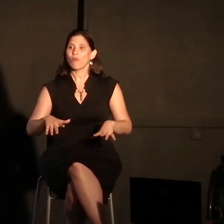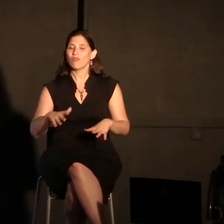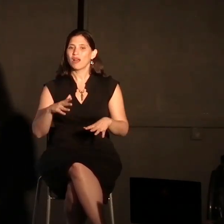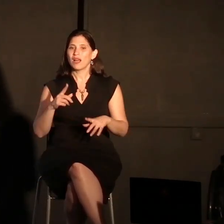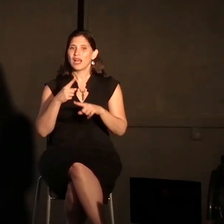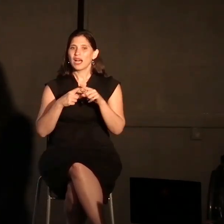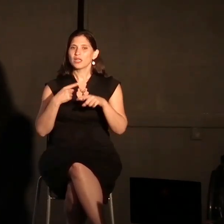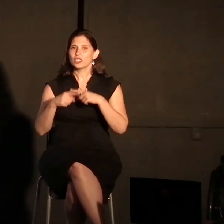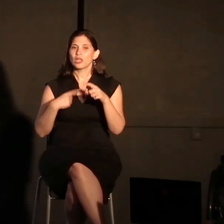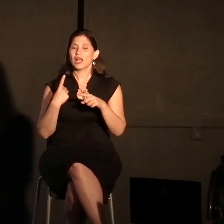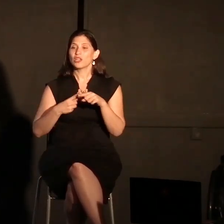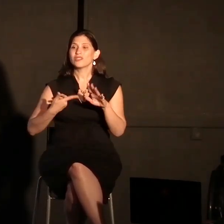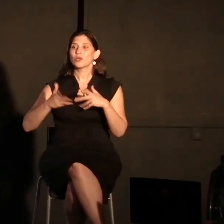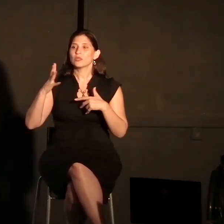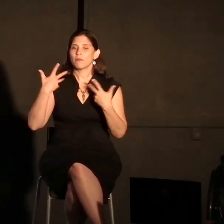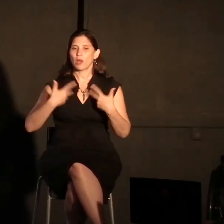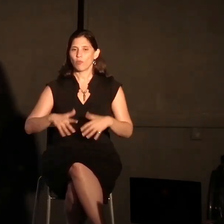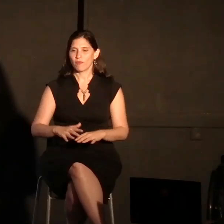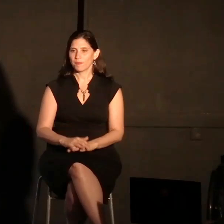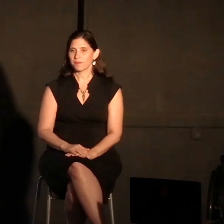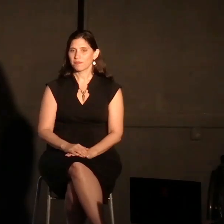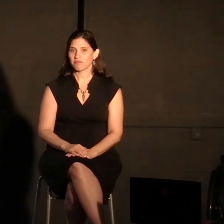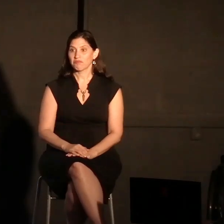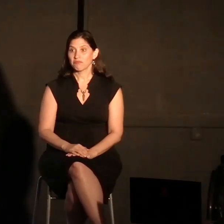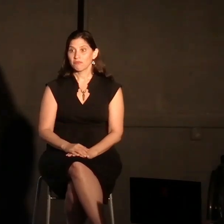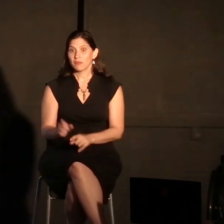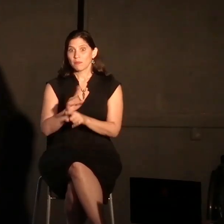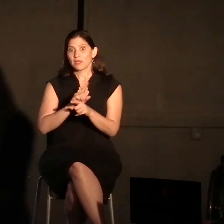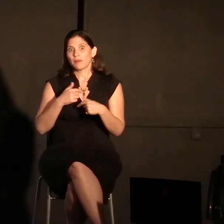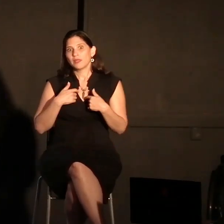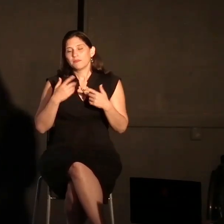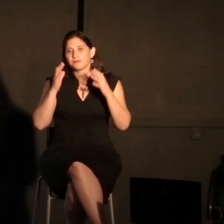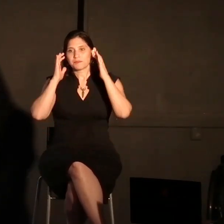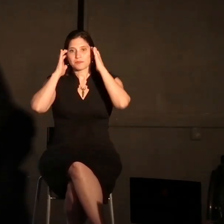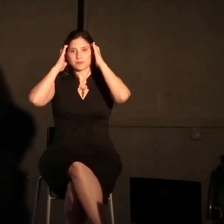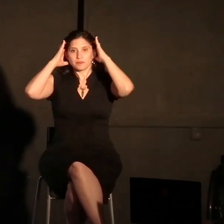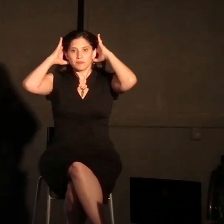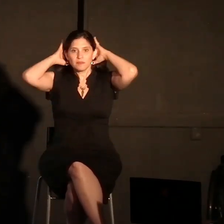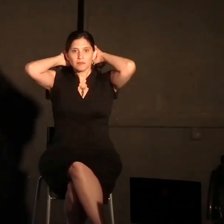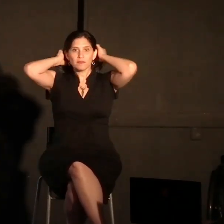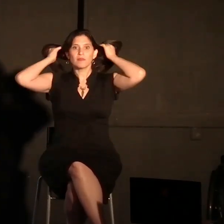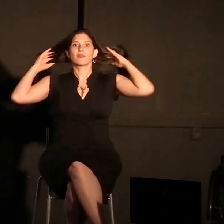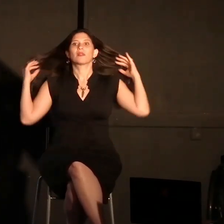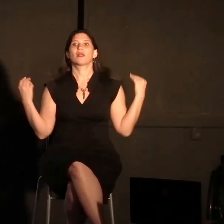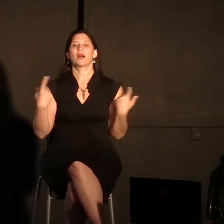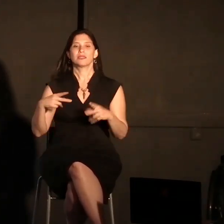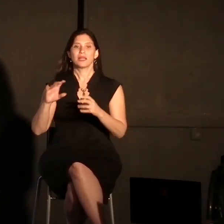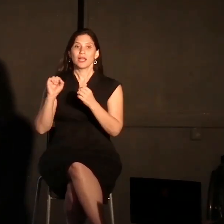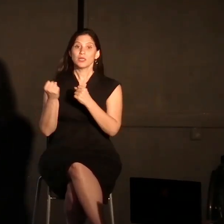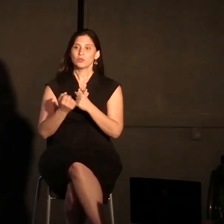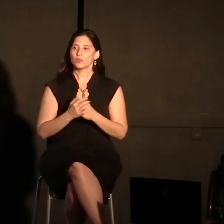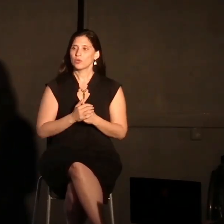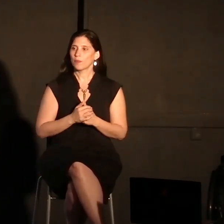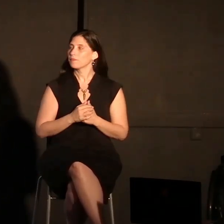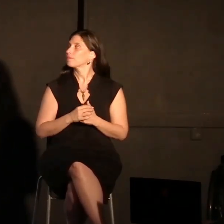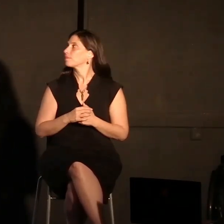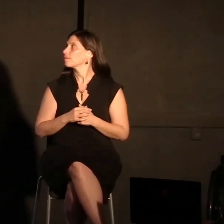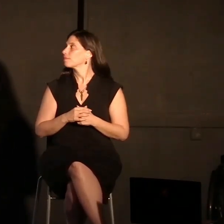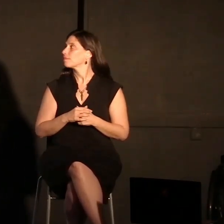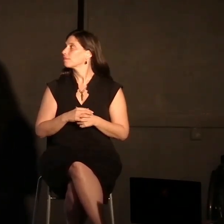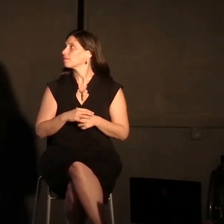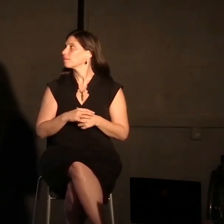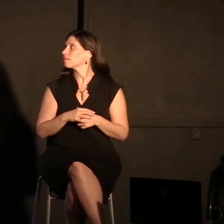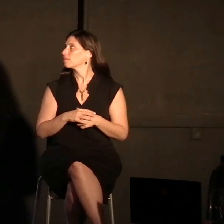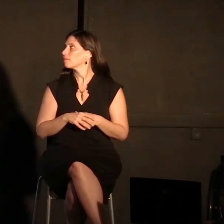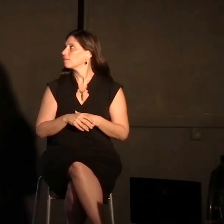בערך עד שזה יוצא מהגוף בינתיים אני חזרתי לסטודיו שלי